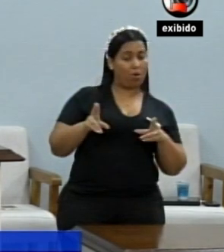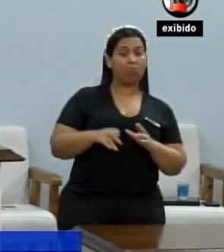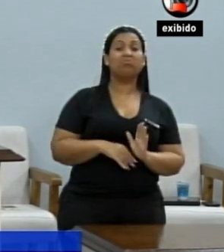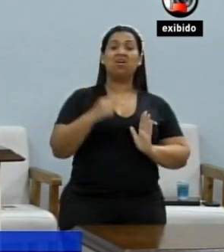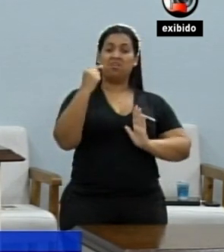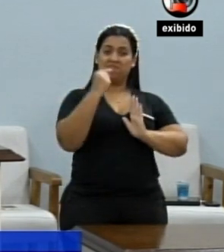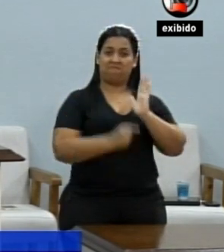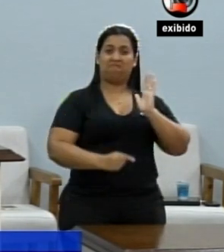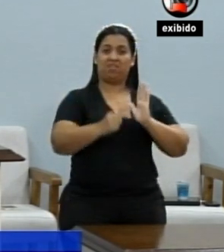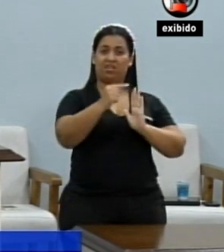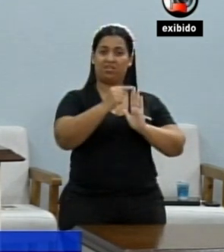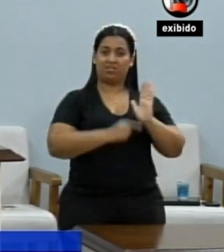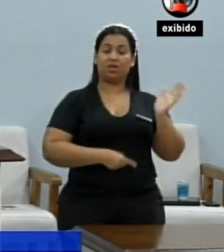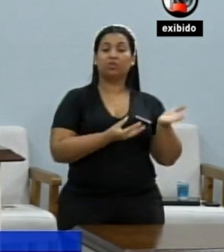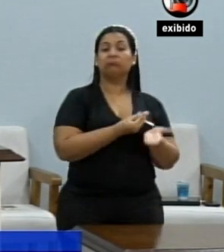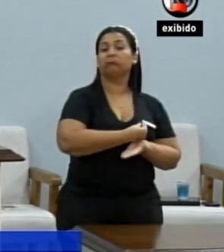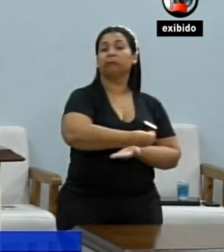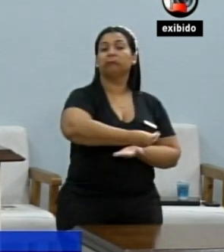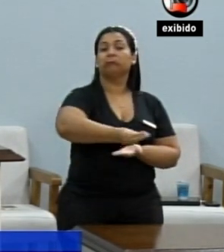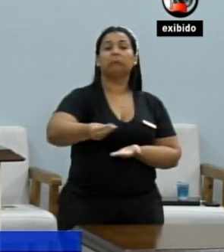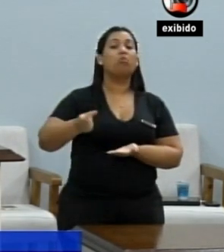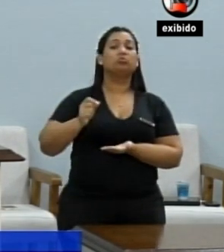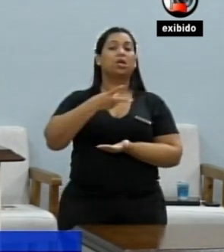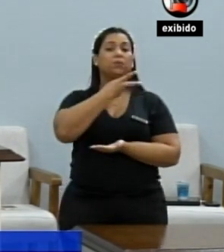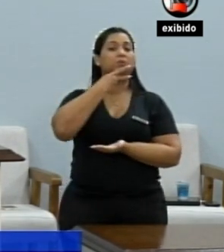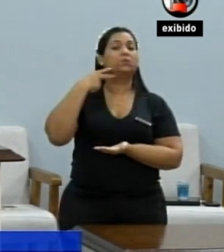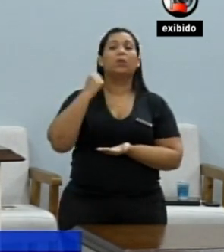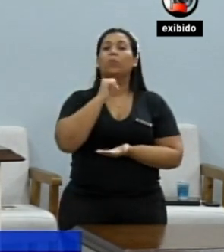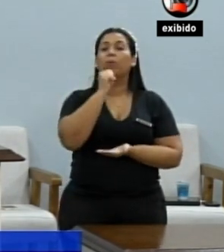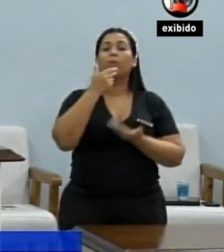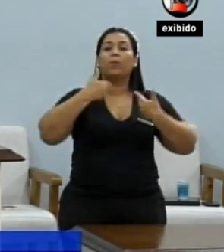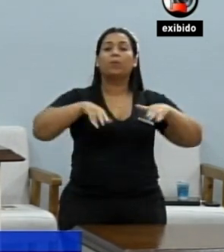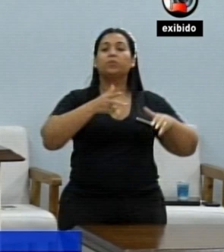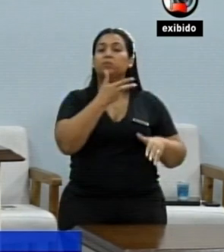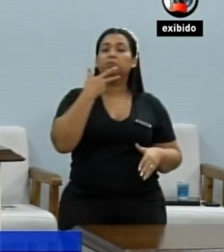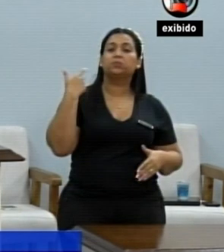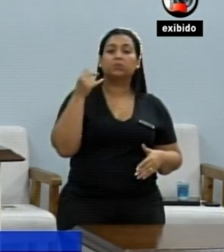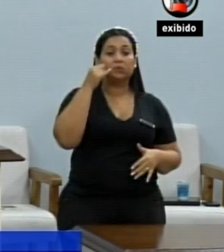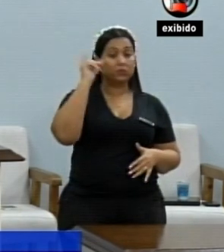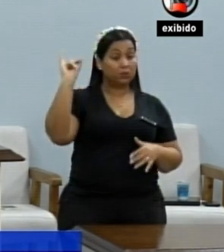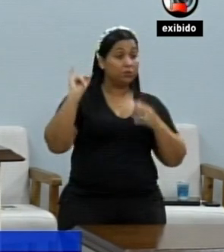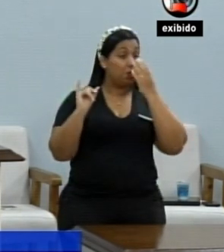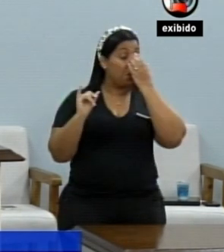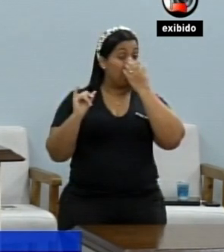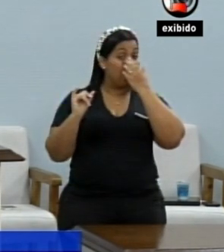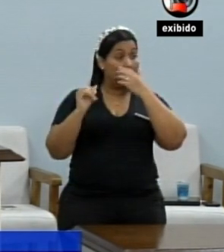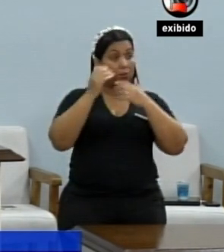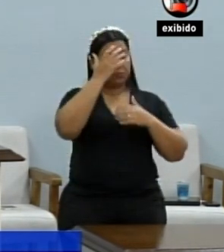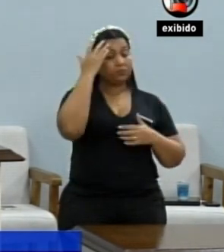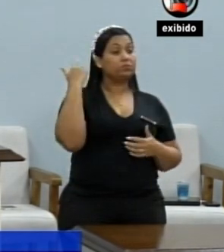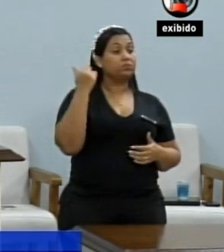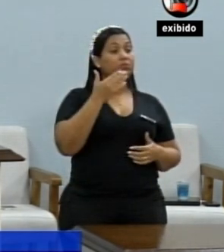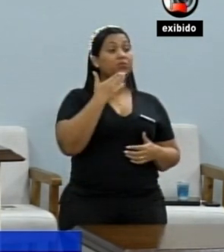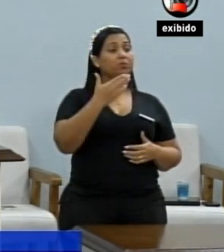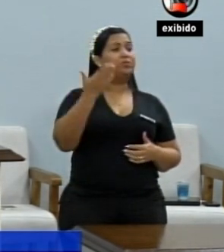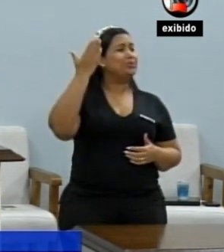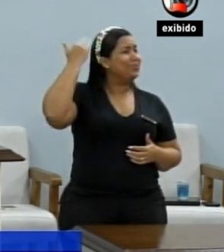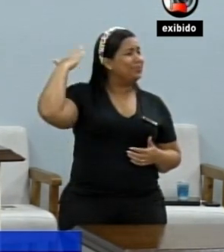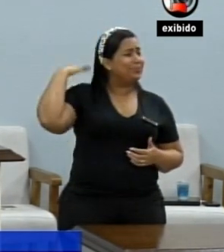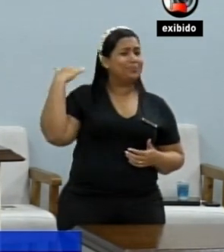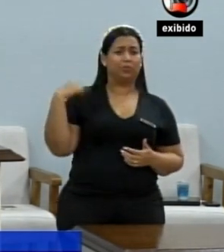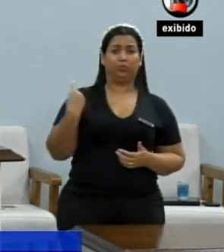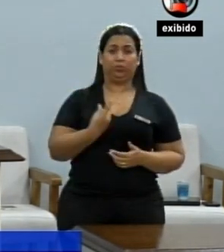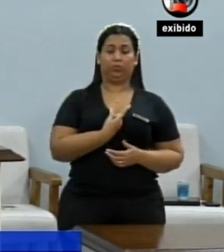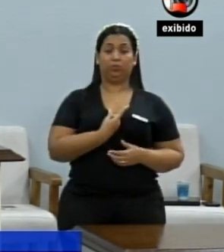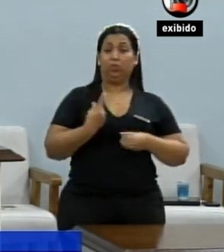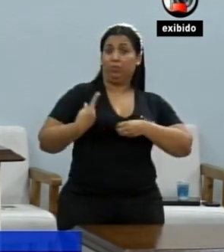também a distribuição dos absorventes e não cumprindo uma reivindicação muito antiga aqui nossa. Uma cidade